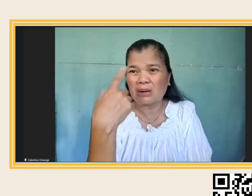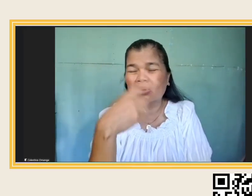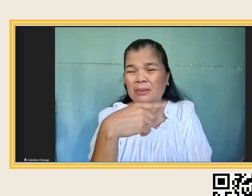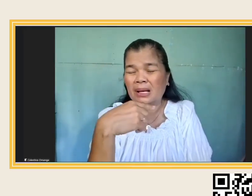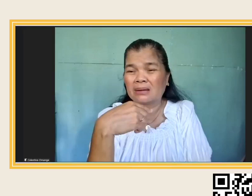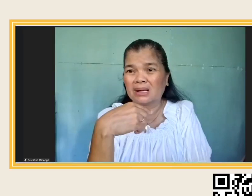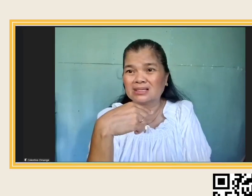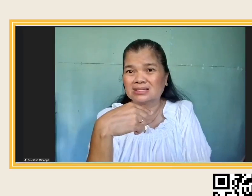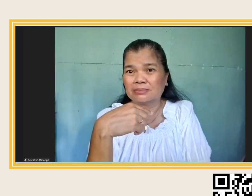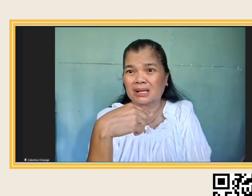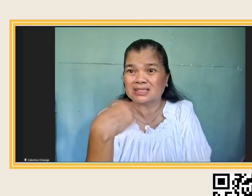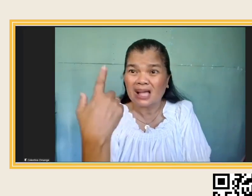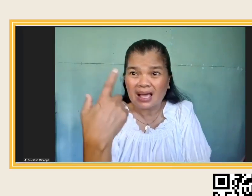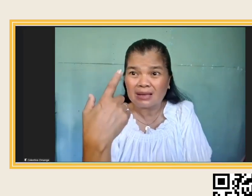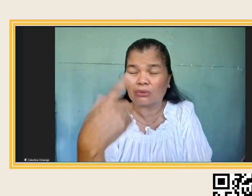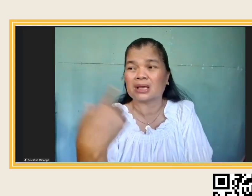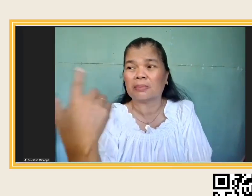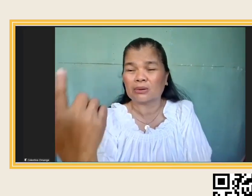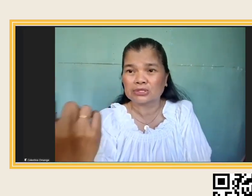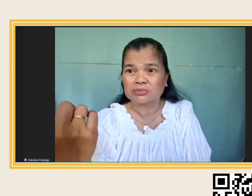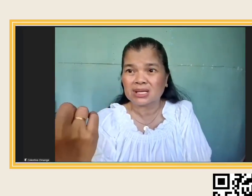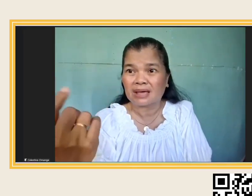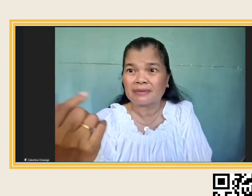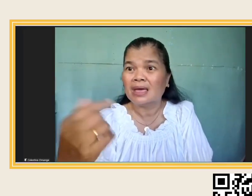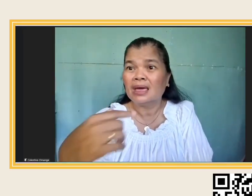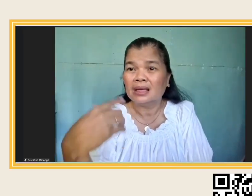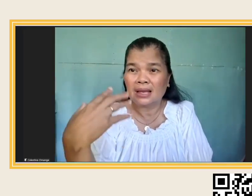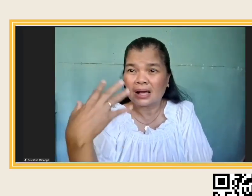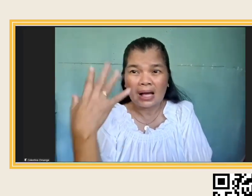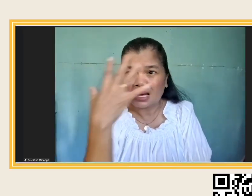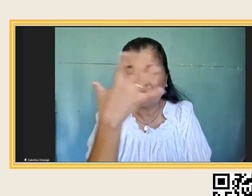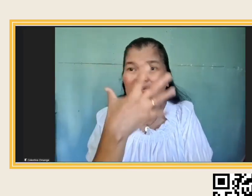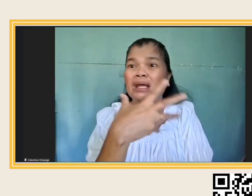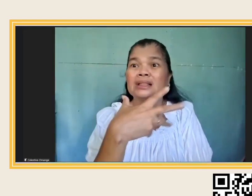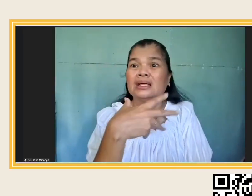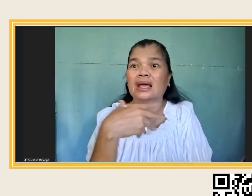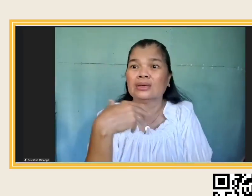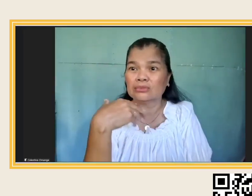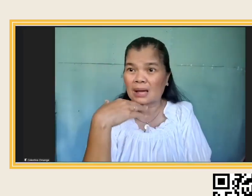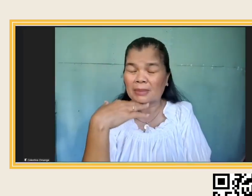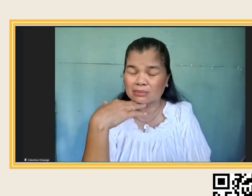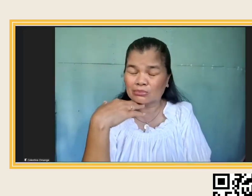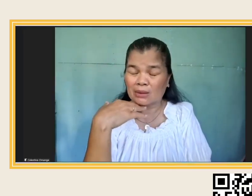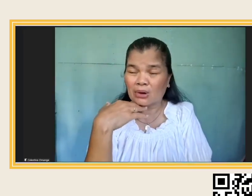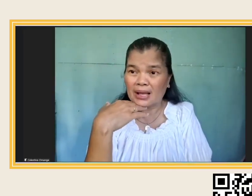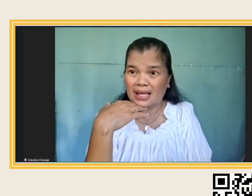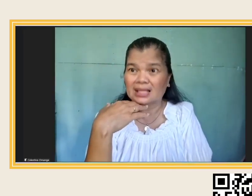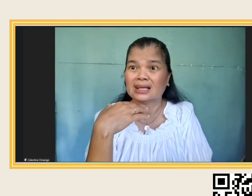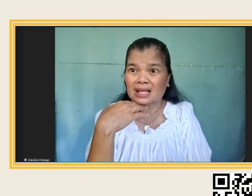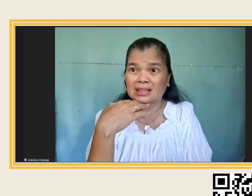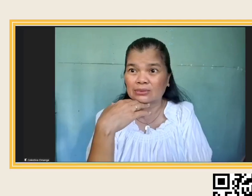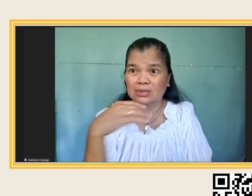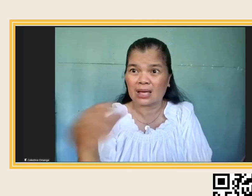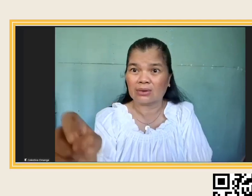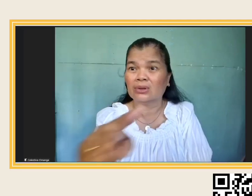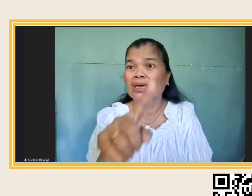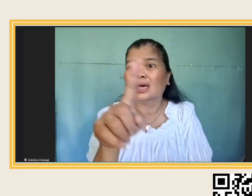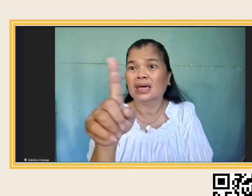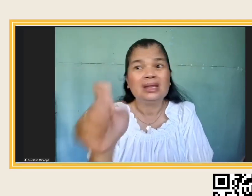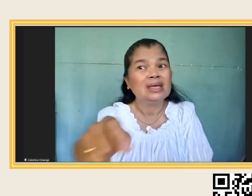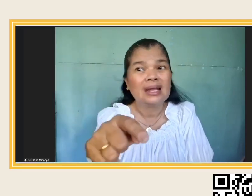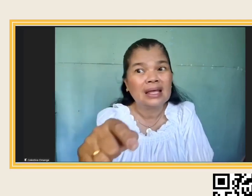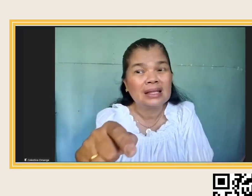lalo na baguhan palang mag-sign o makipag-usap sa death, nakakalimutan natin na yung dapat ang mukha natin, nagtatanong